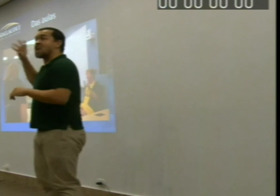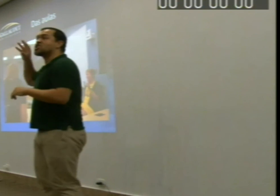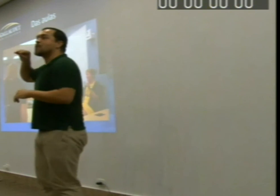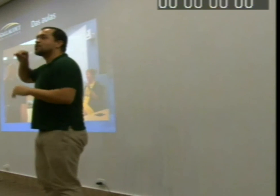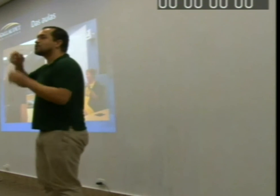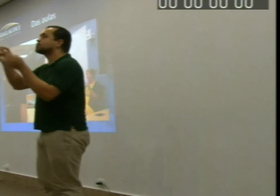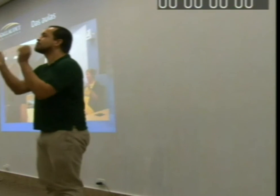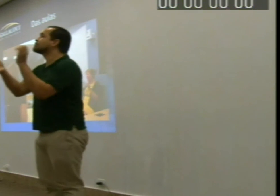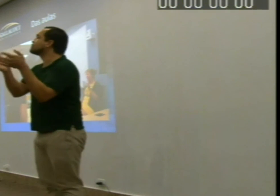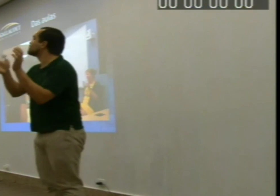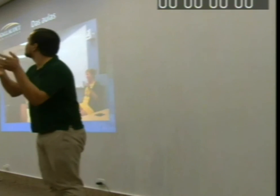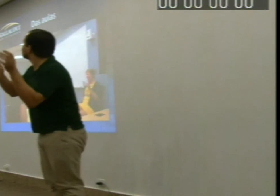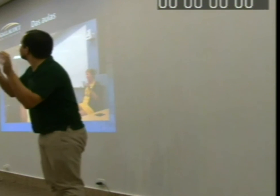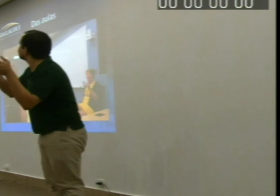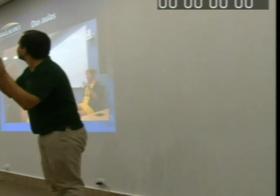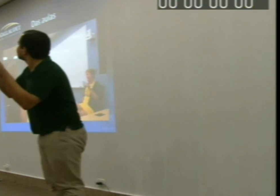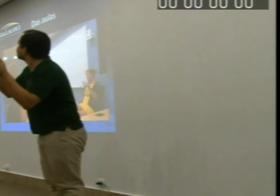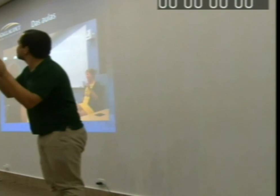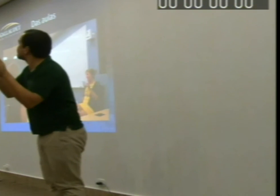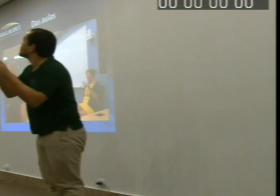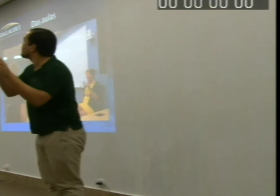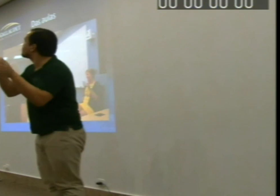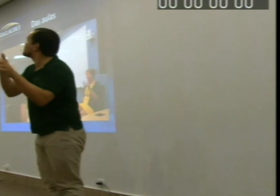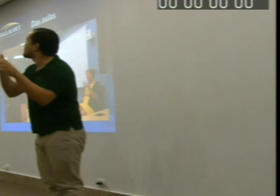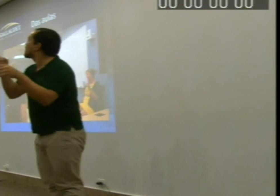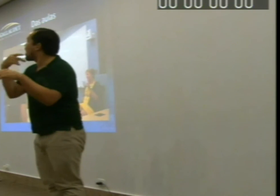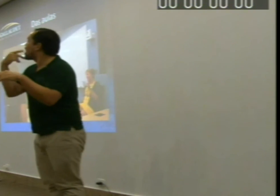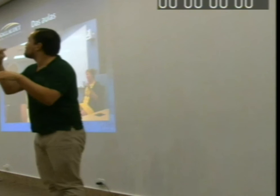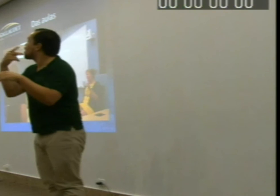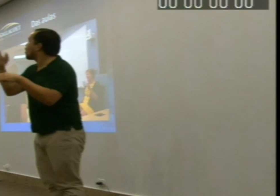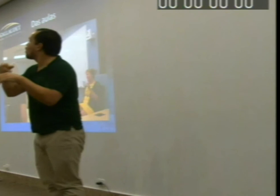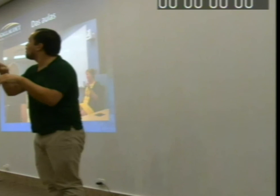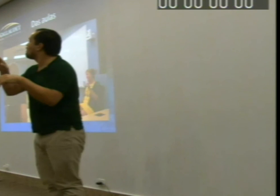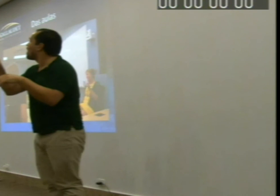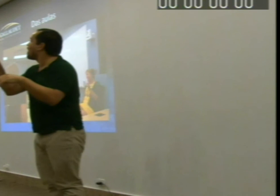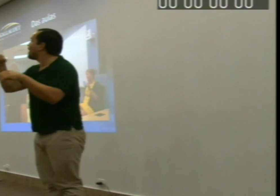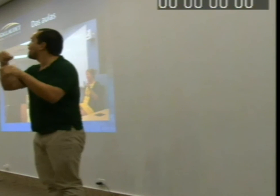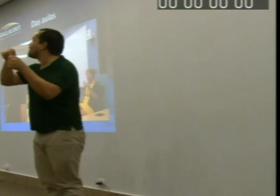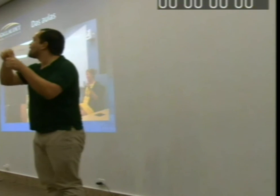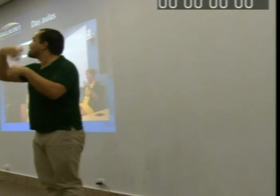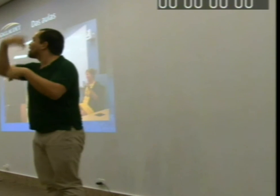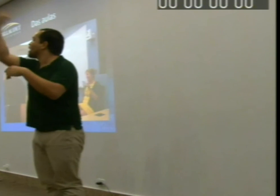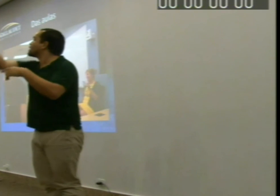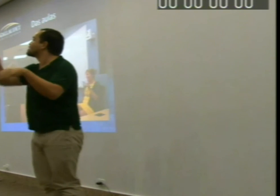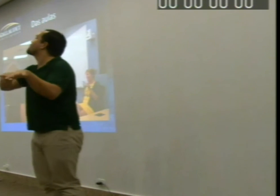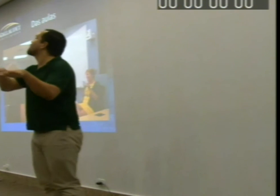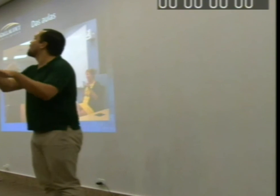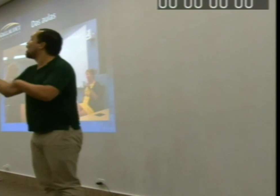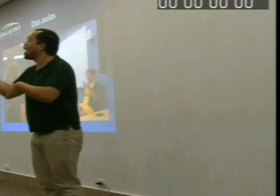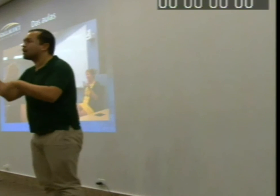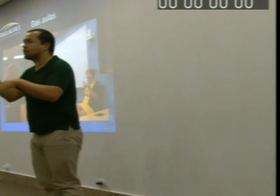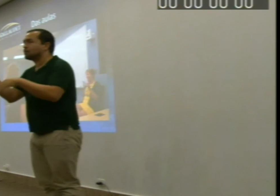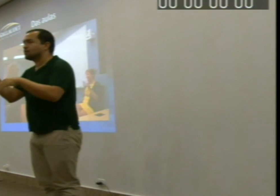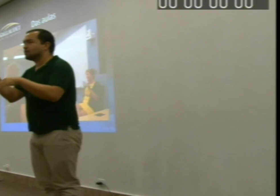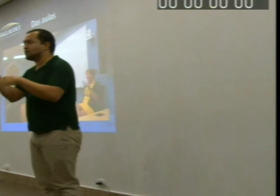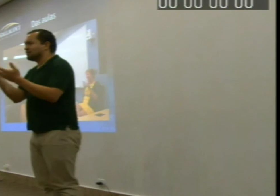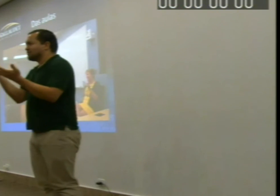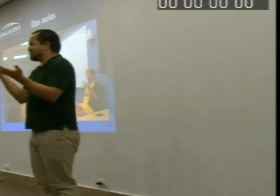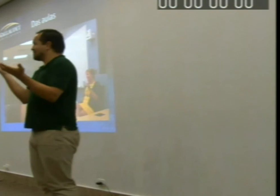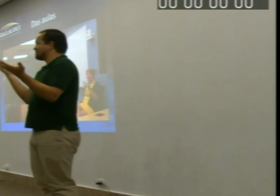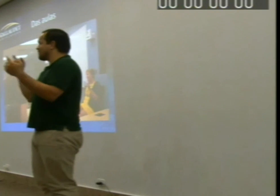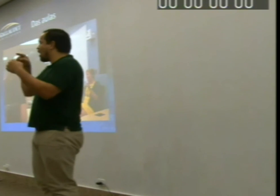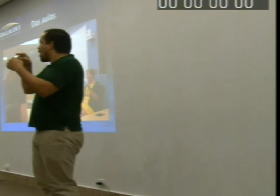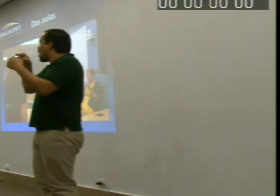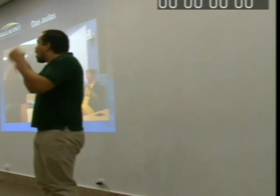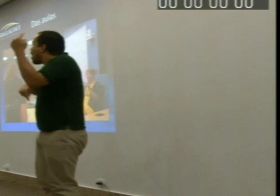sinalizando aqui e olhando pro palestrante e tentando interpretar e ele falou vai fazer isso semana que vem